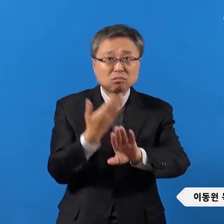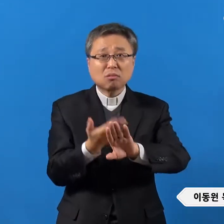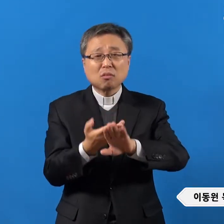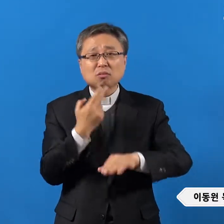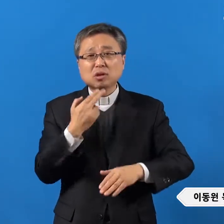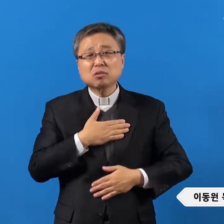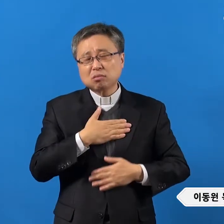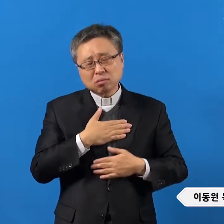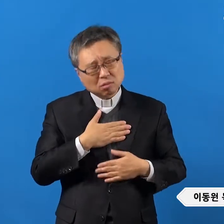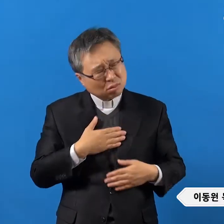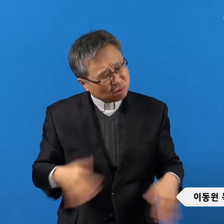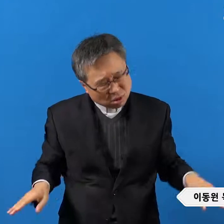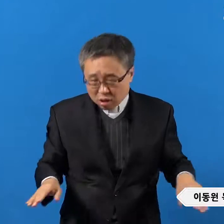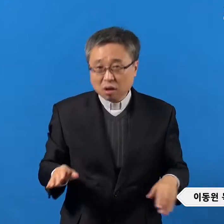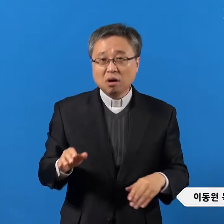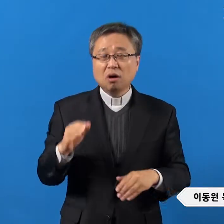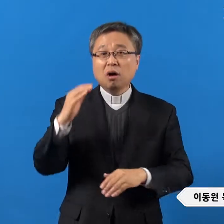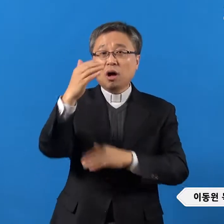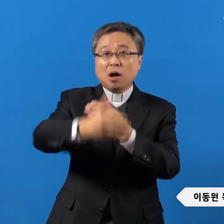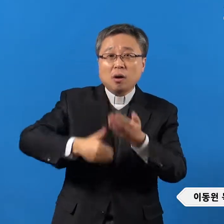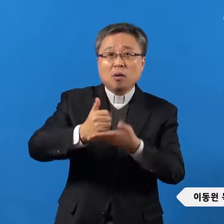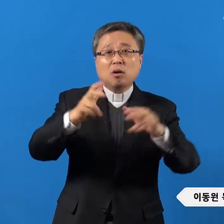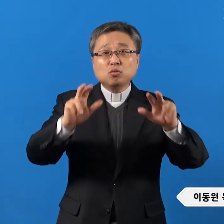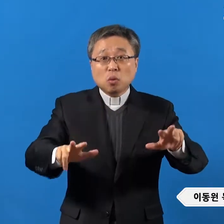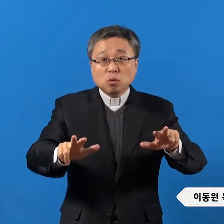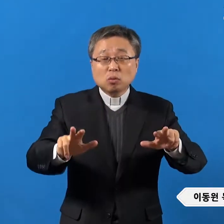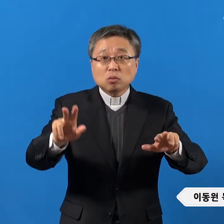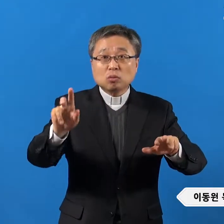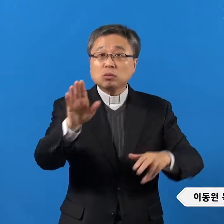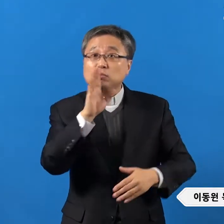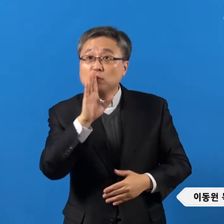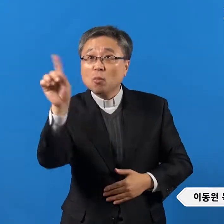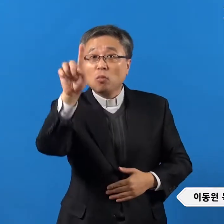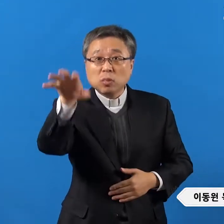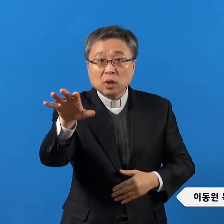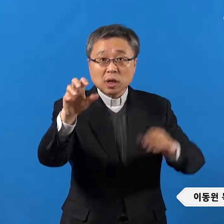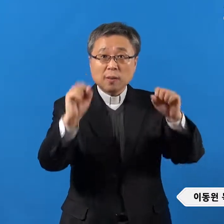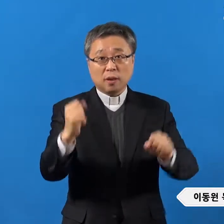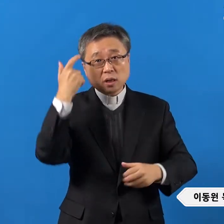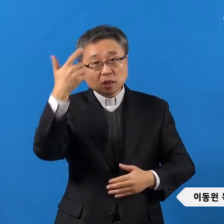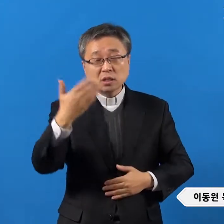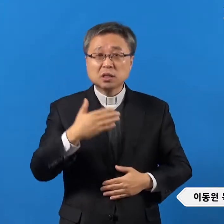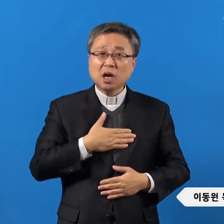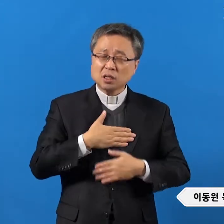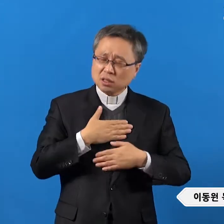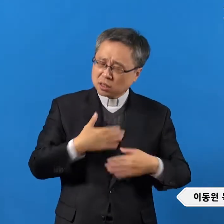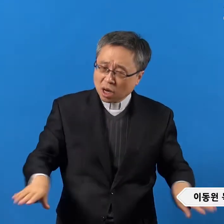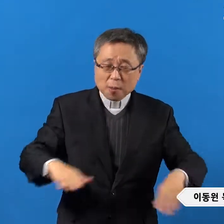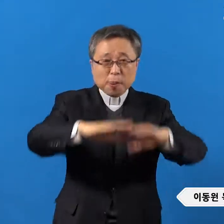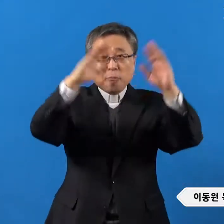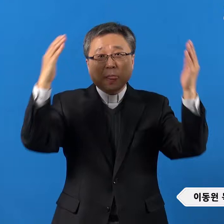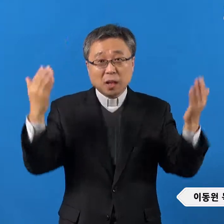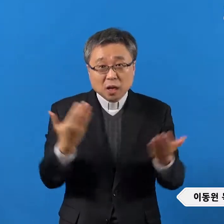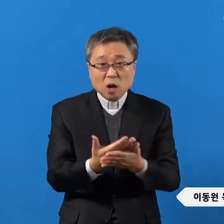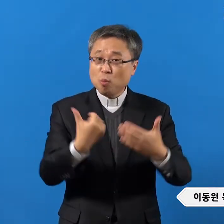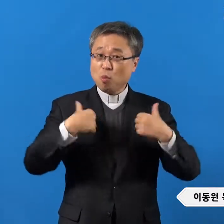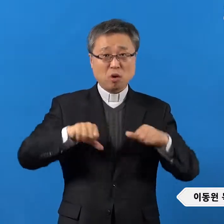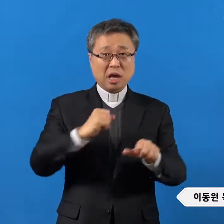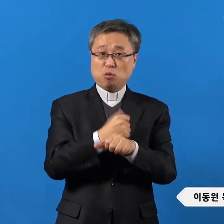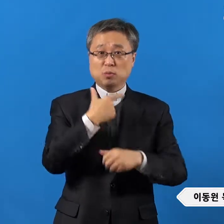지쳤습니다. 하나님, 지금은 도대체 어디에 계세요? 제가 지쳐 모든 것을 포기하고 싶은데 하나님은